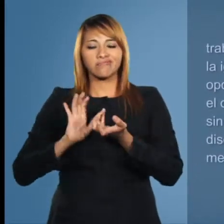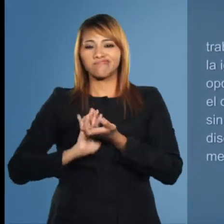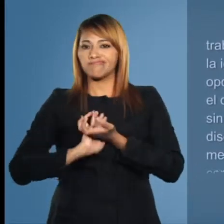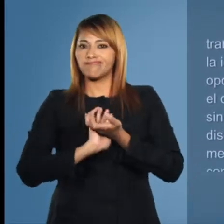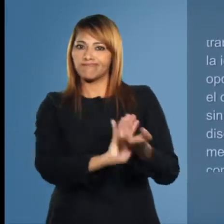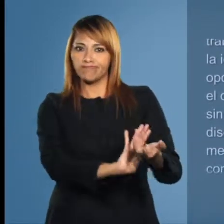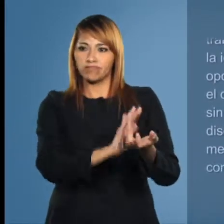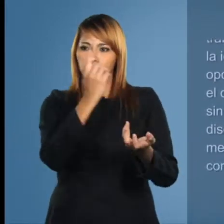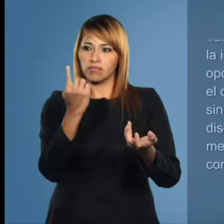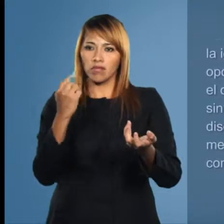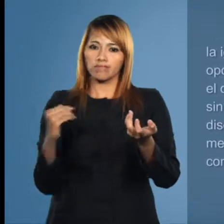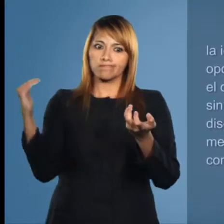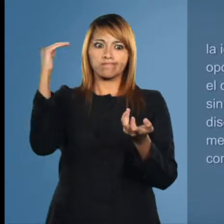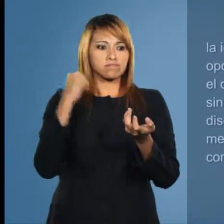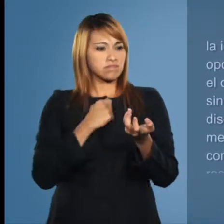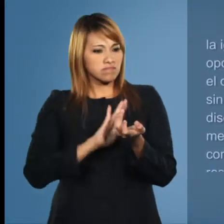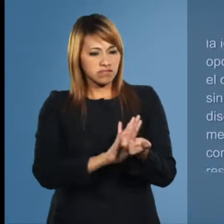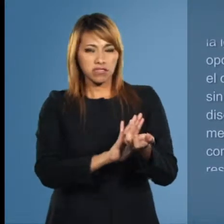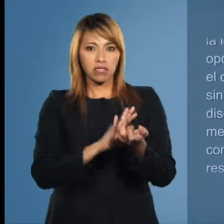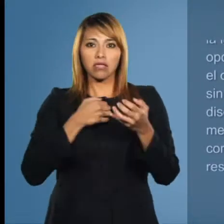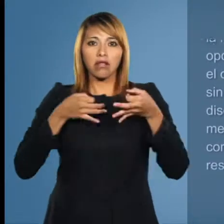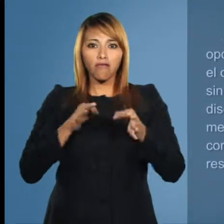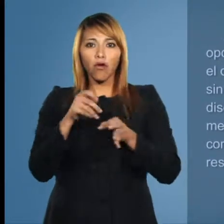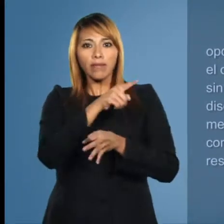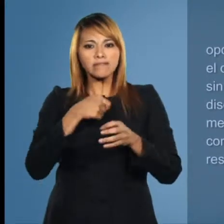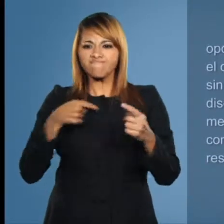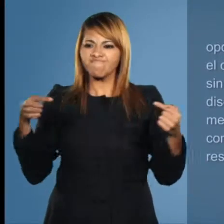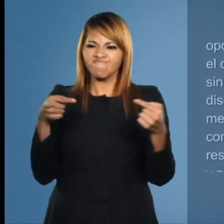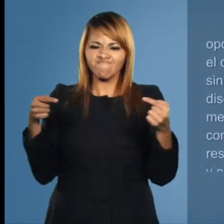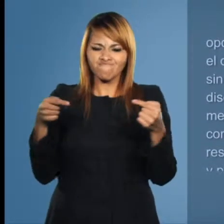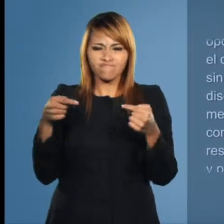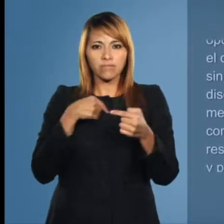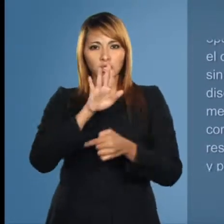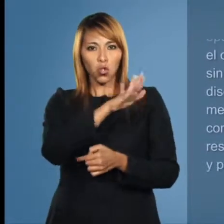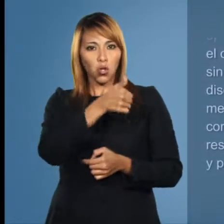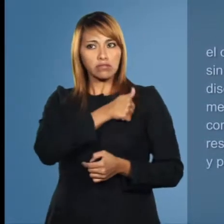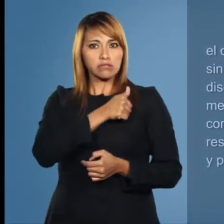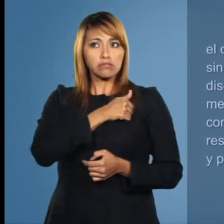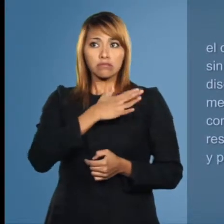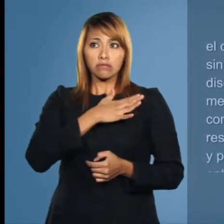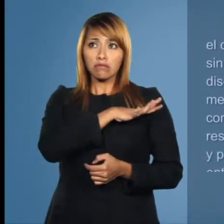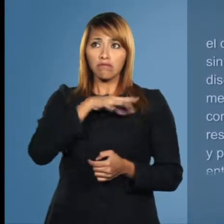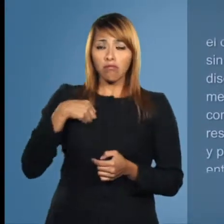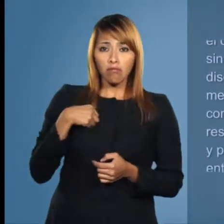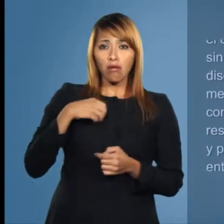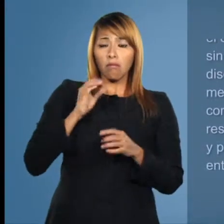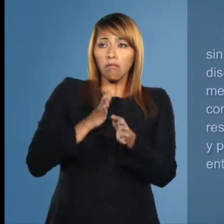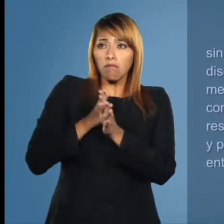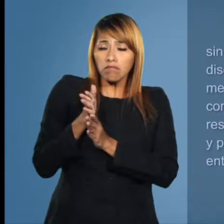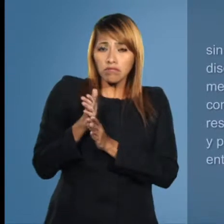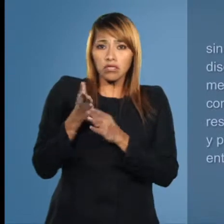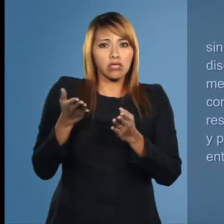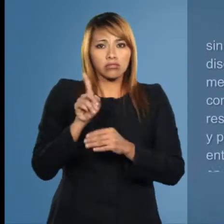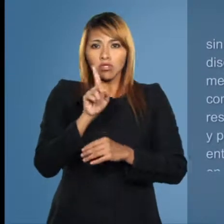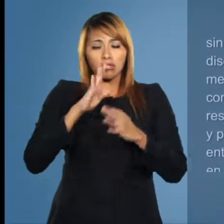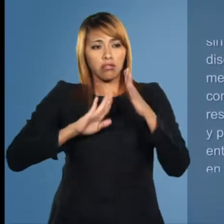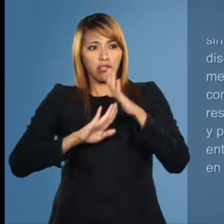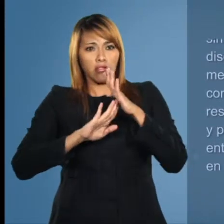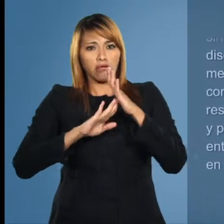de discriminación y, en la medida de lo posible, sin conflicto entre sus responsabilidades familiares y profesionales. Esto